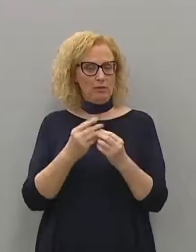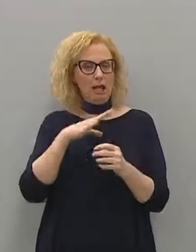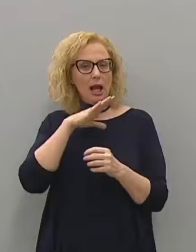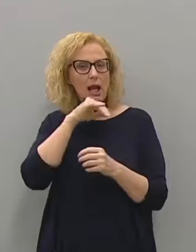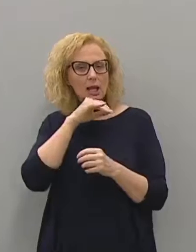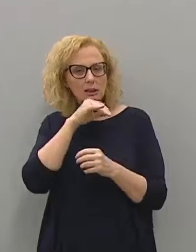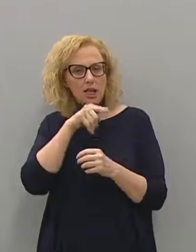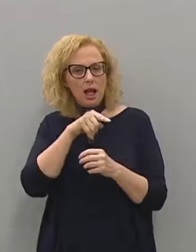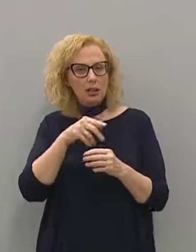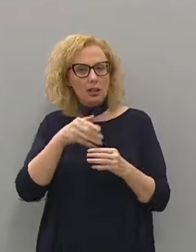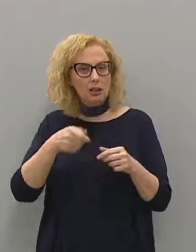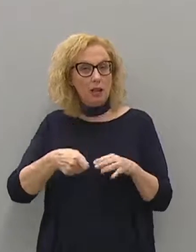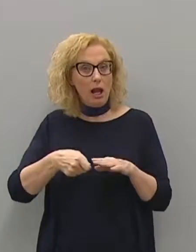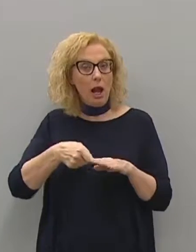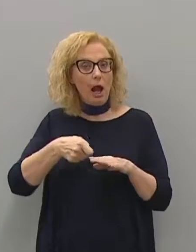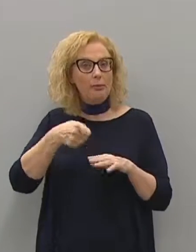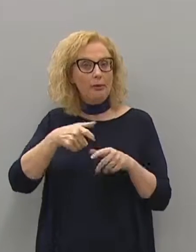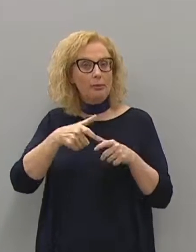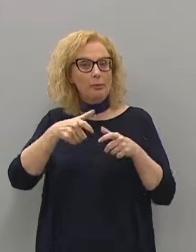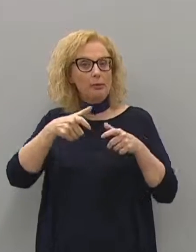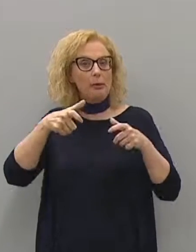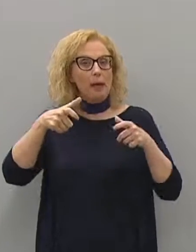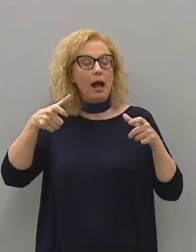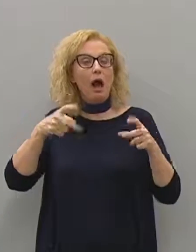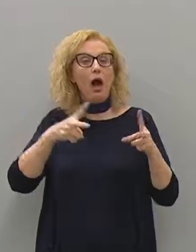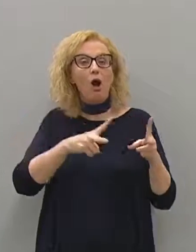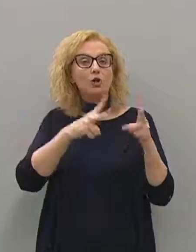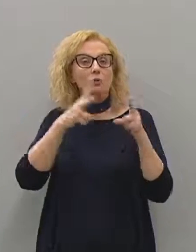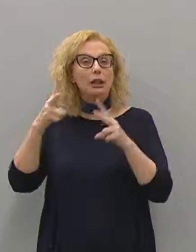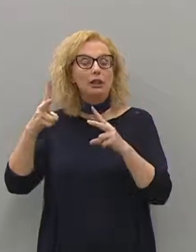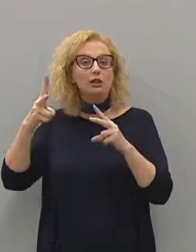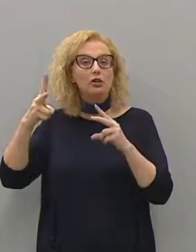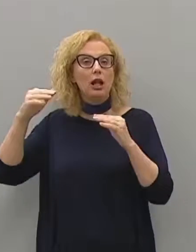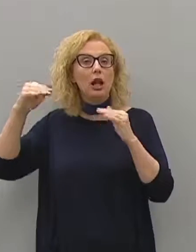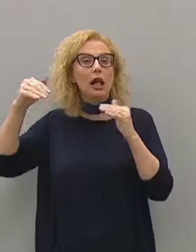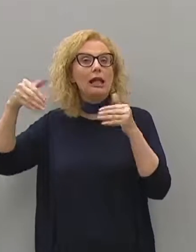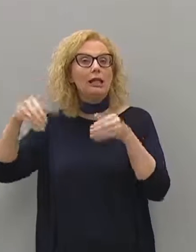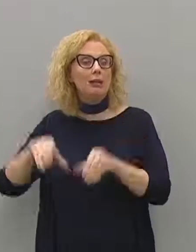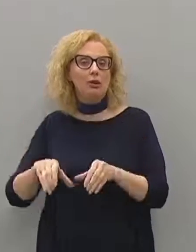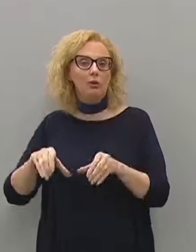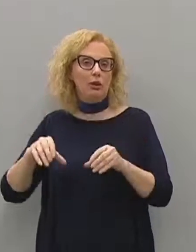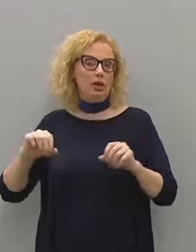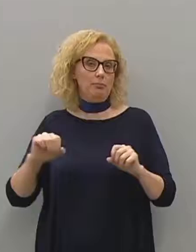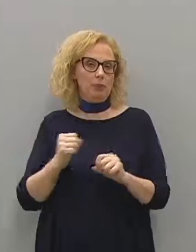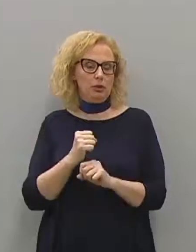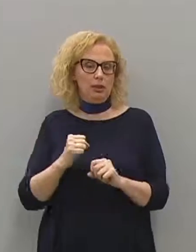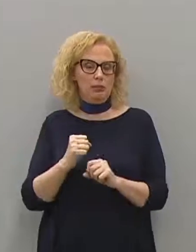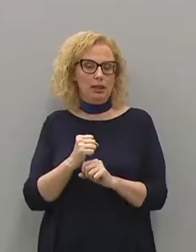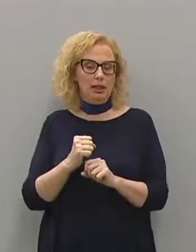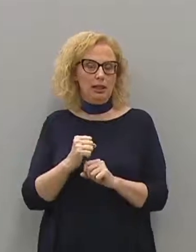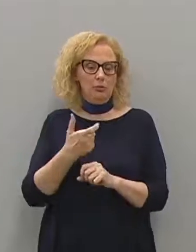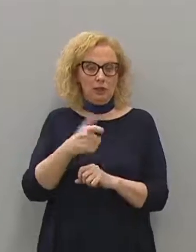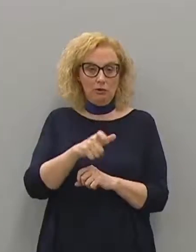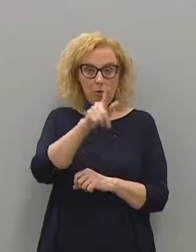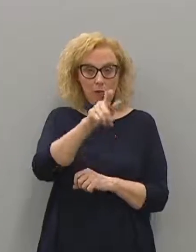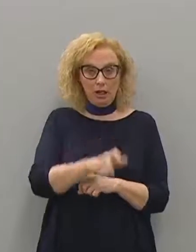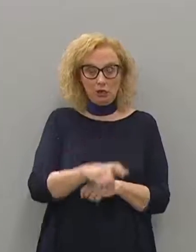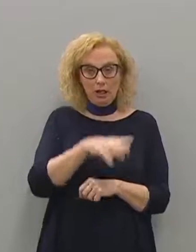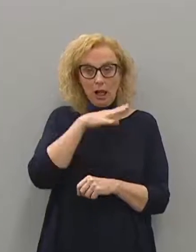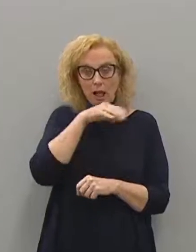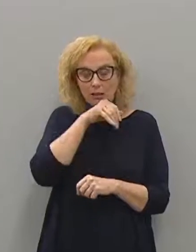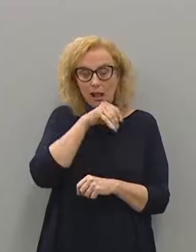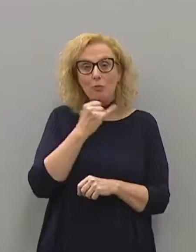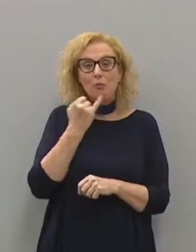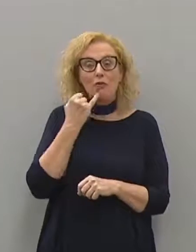chiaro che le ospedalizzazioni non non caldo perché è più improbabile che un anziano contagiato a